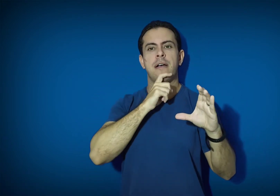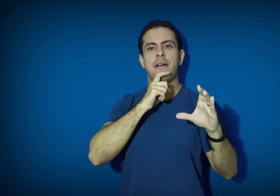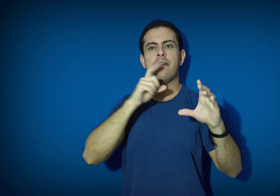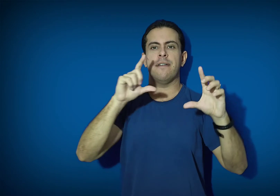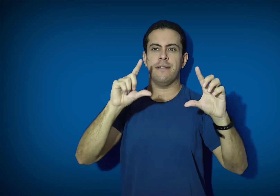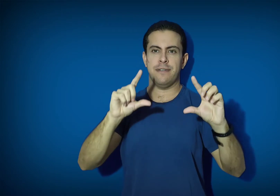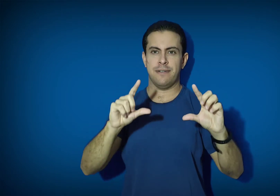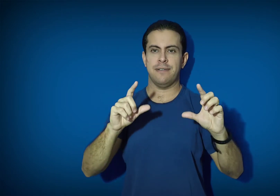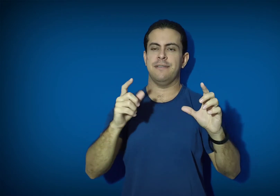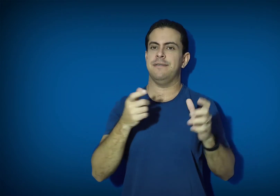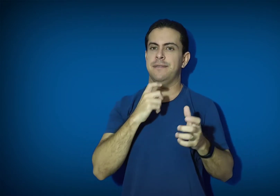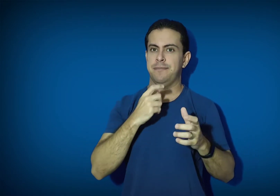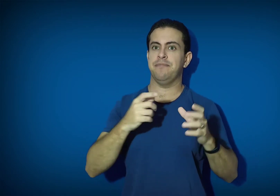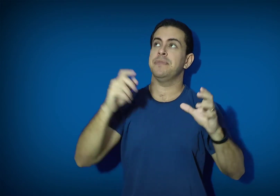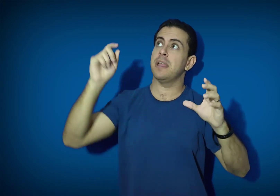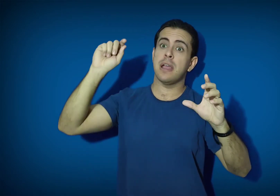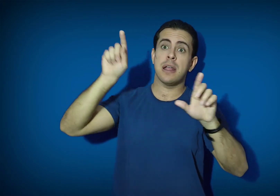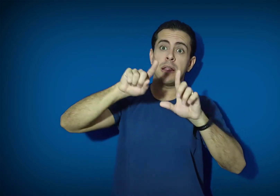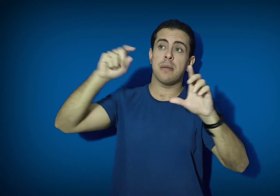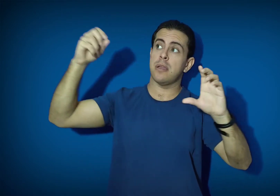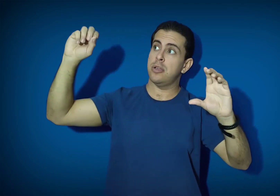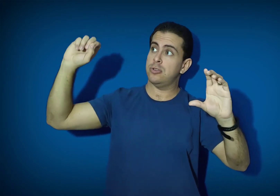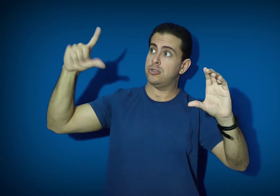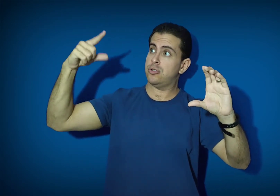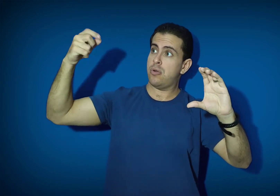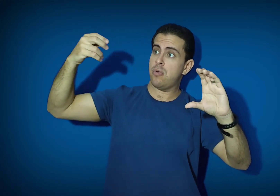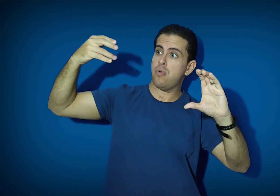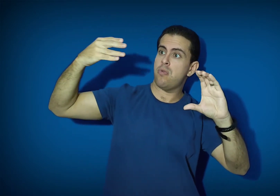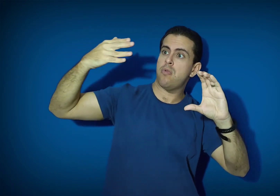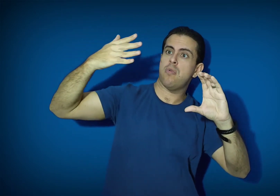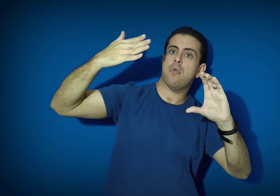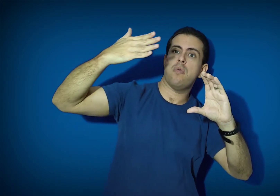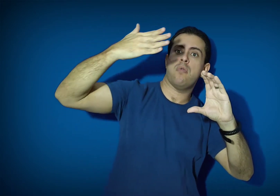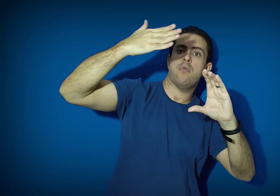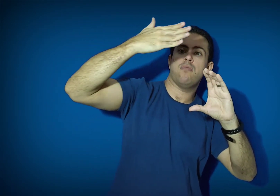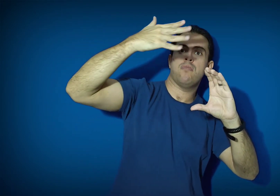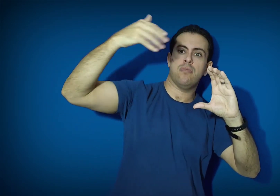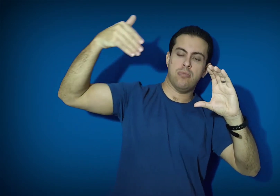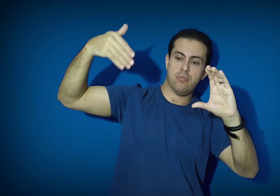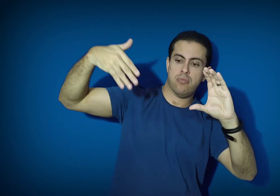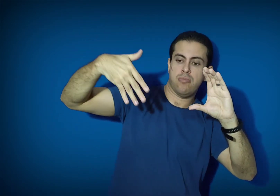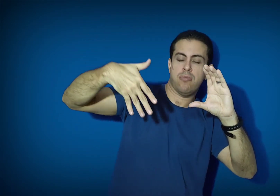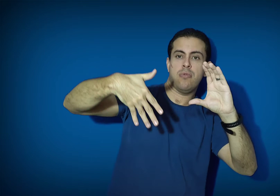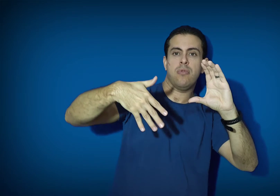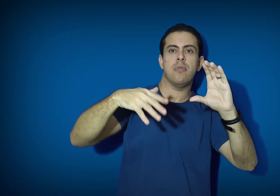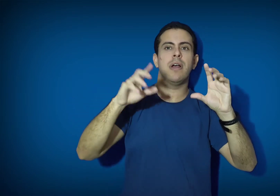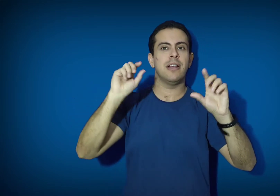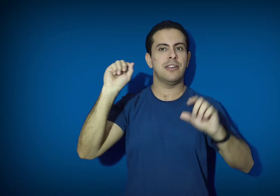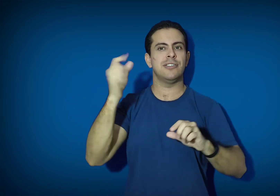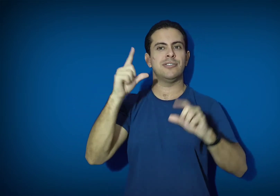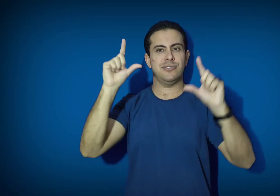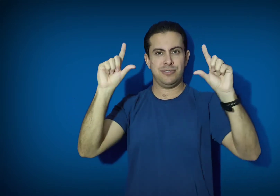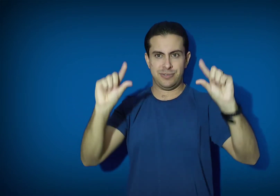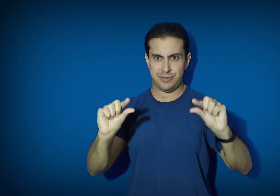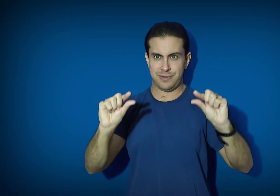Então, quanto mais longe do Equador, vai ficando mais frio, porque os raios solares também eles vão pegando